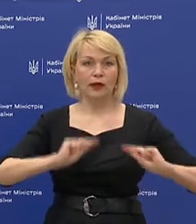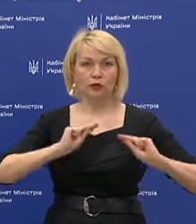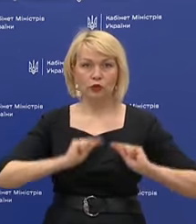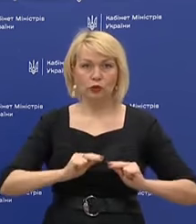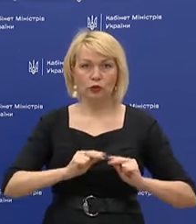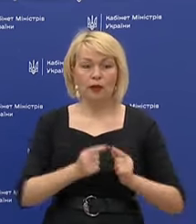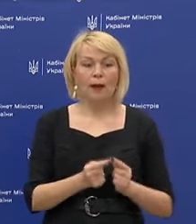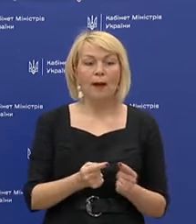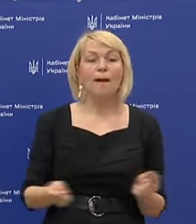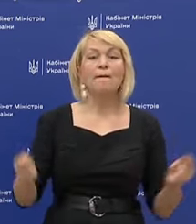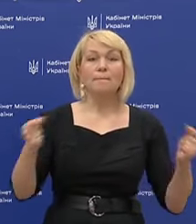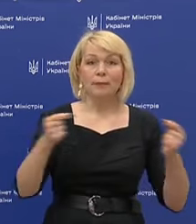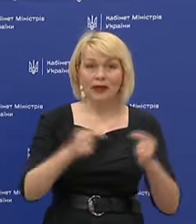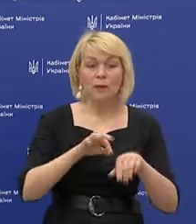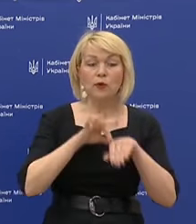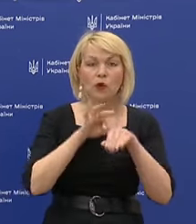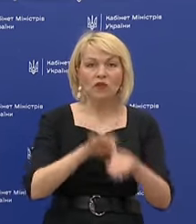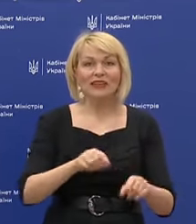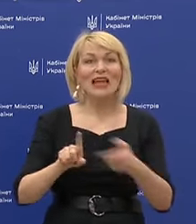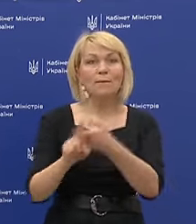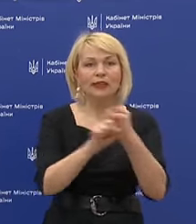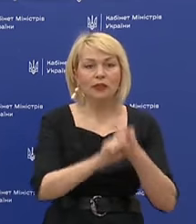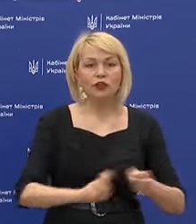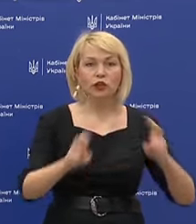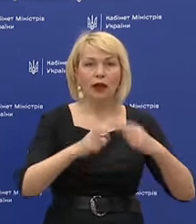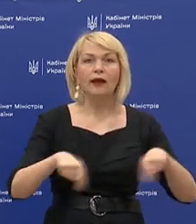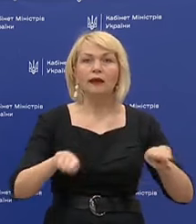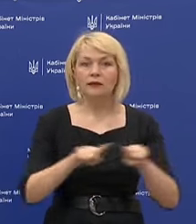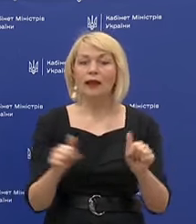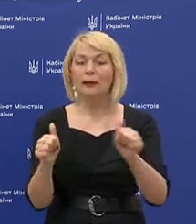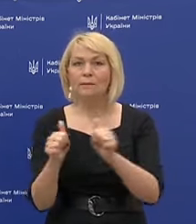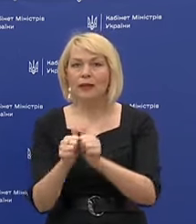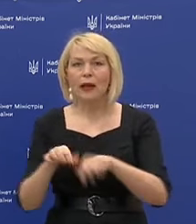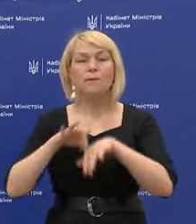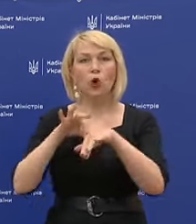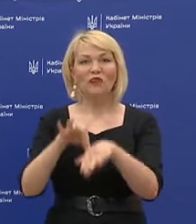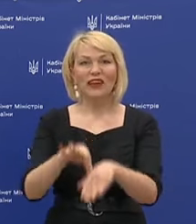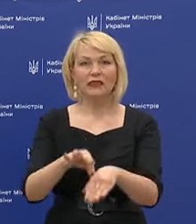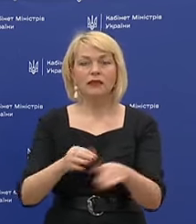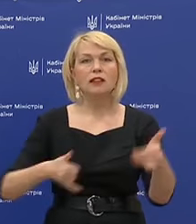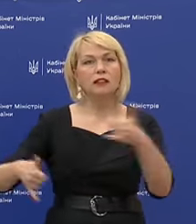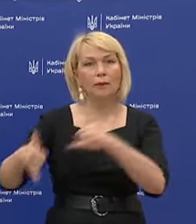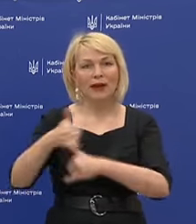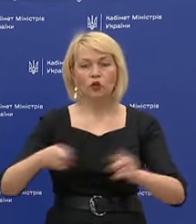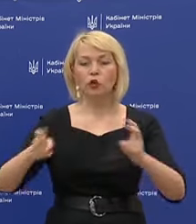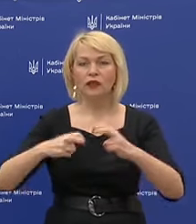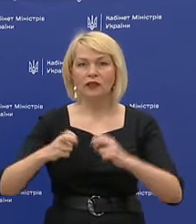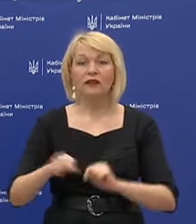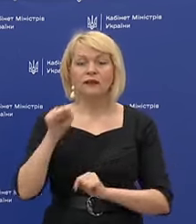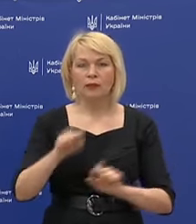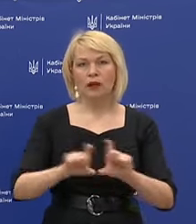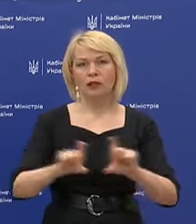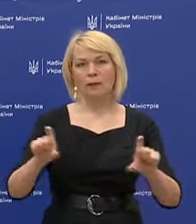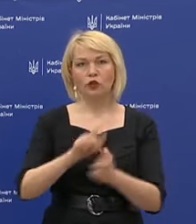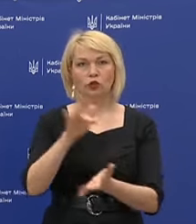як при проведенні епідеміологічних розслідувань, так і при проведенні лабораторних досліджень в самих